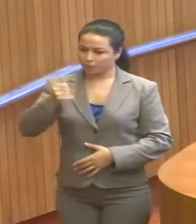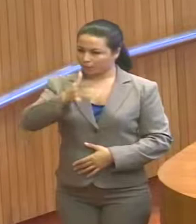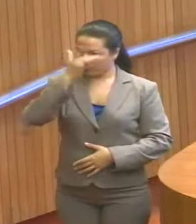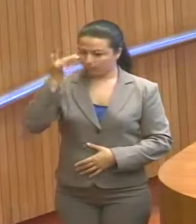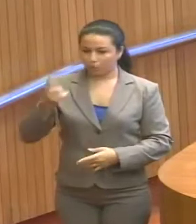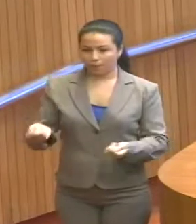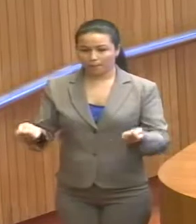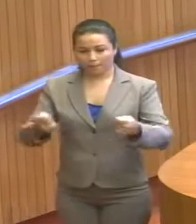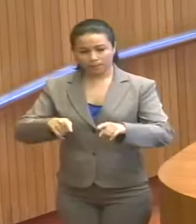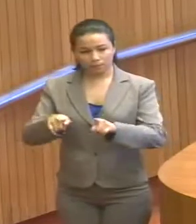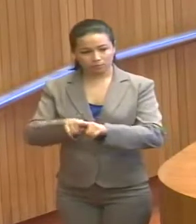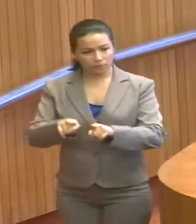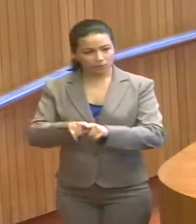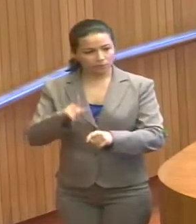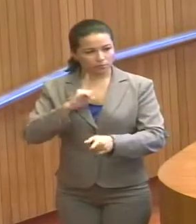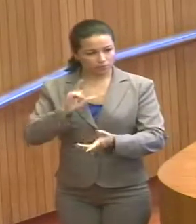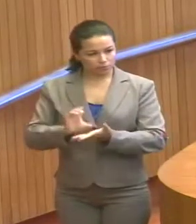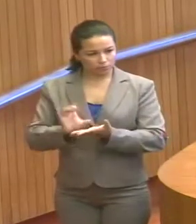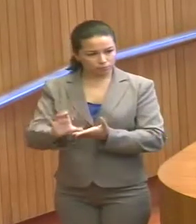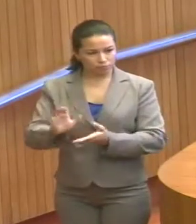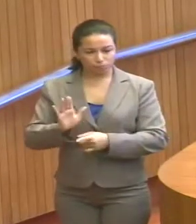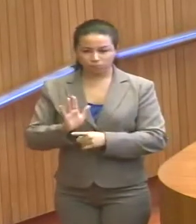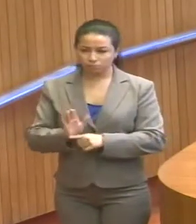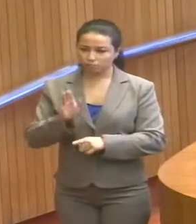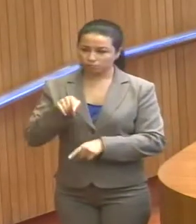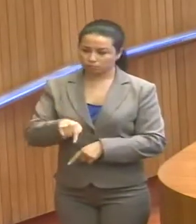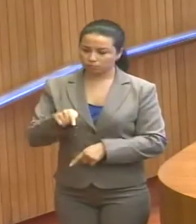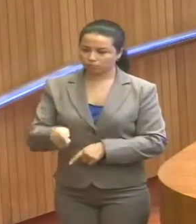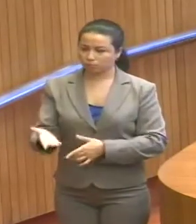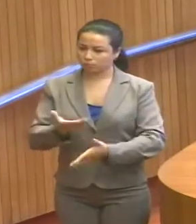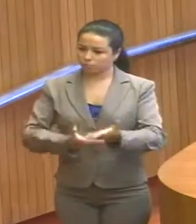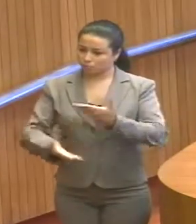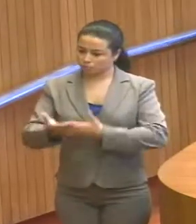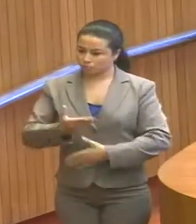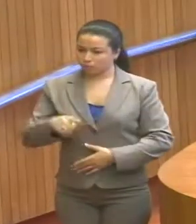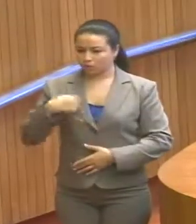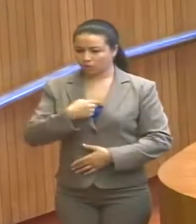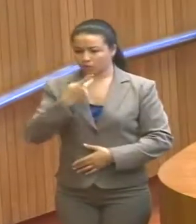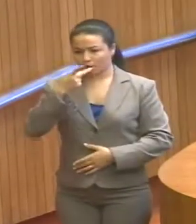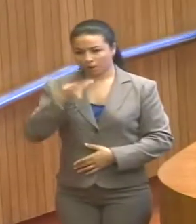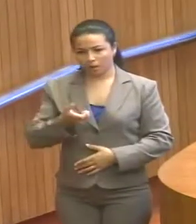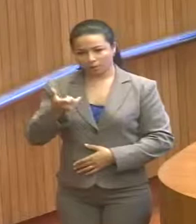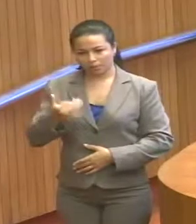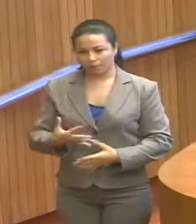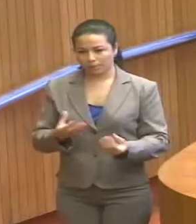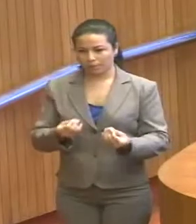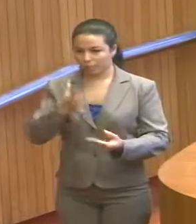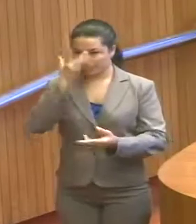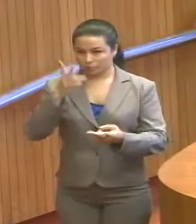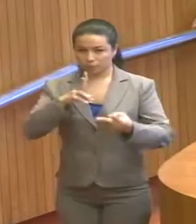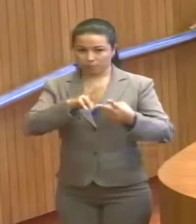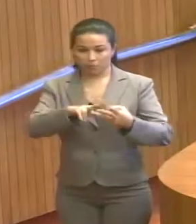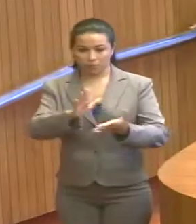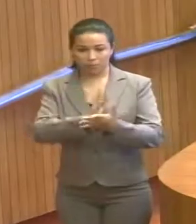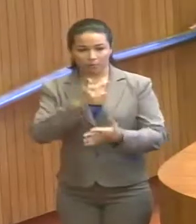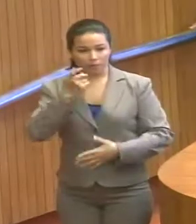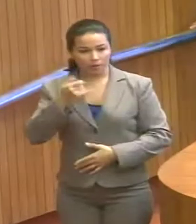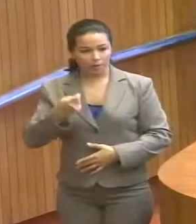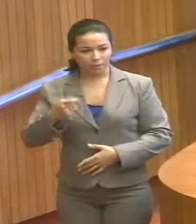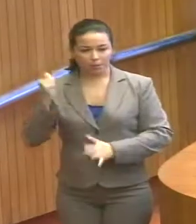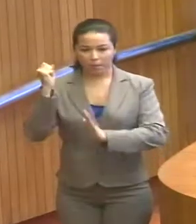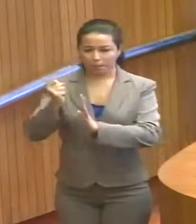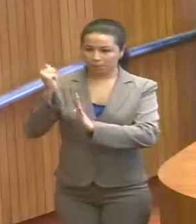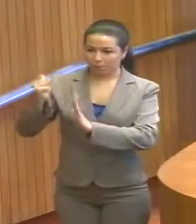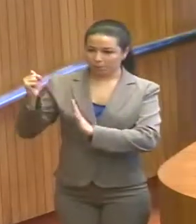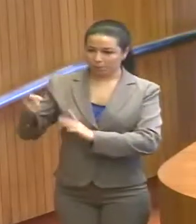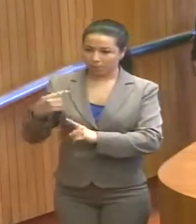pessoas que podem, inclusive, ter uma rentabilidade diferenciada para o seu sustento. A gente fala muito aqui da questão dos presos, e alguém fala assim, olha, tem que matar